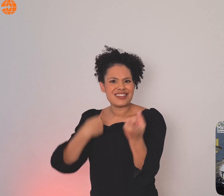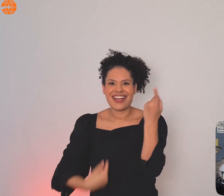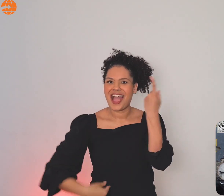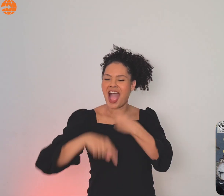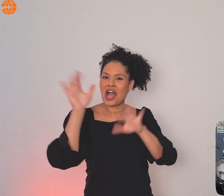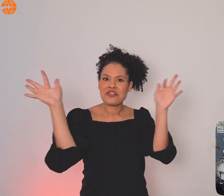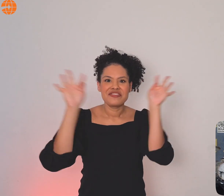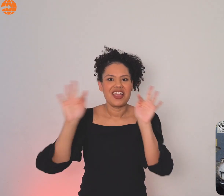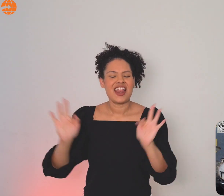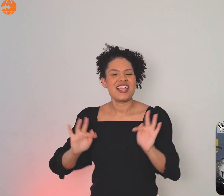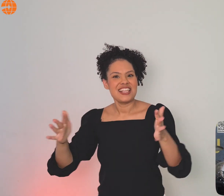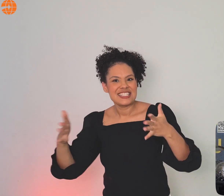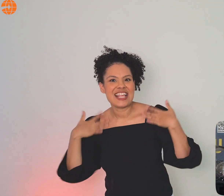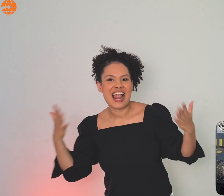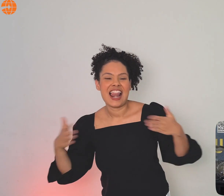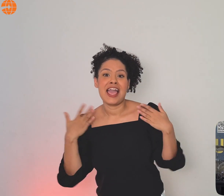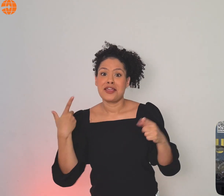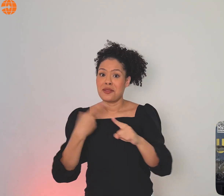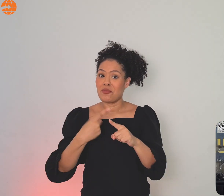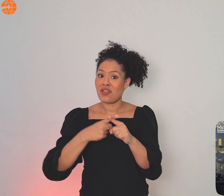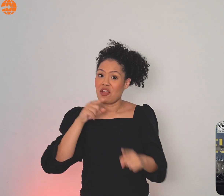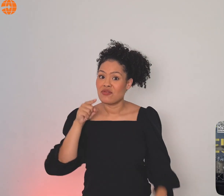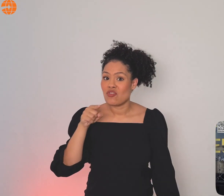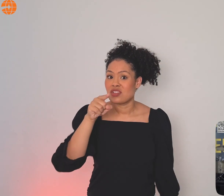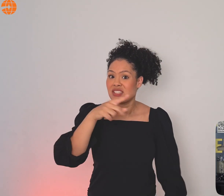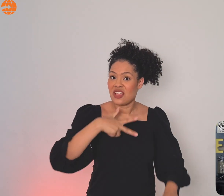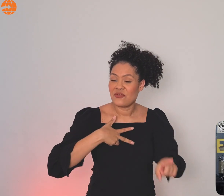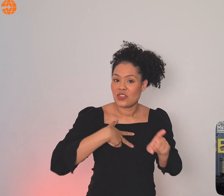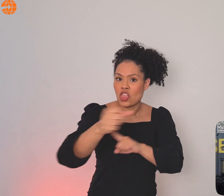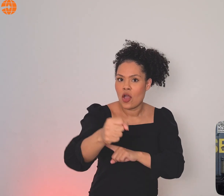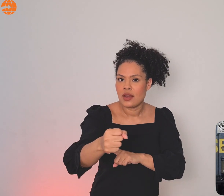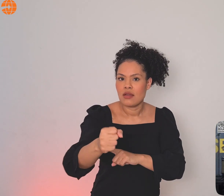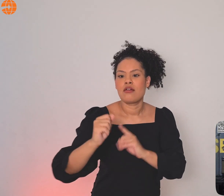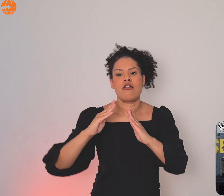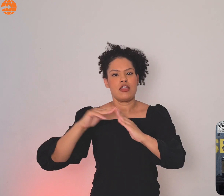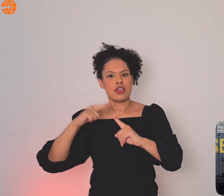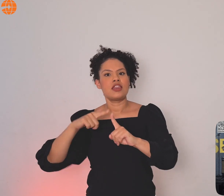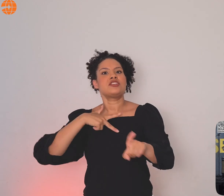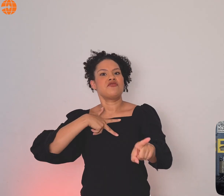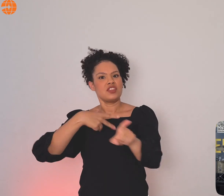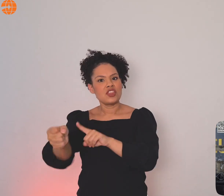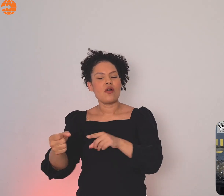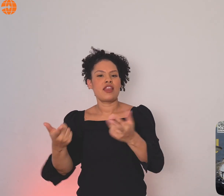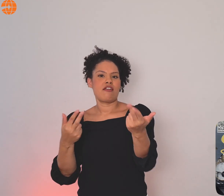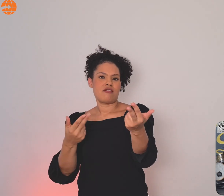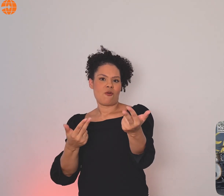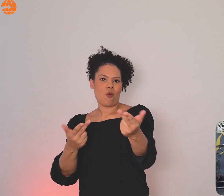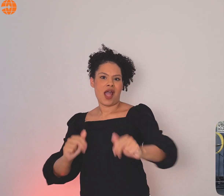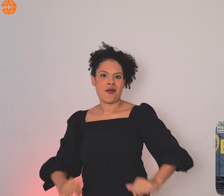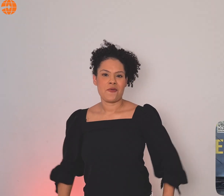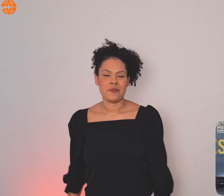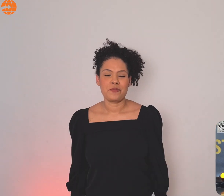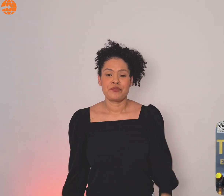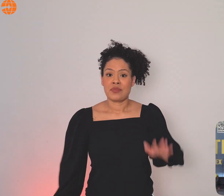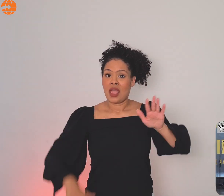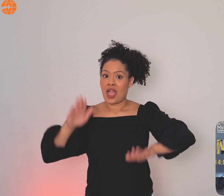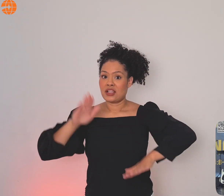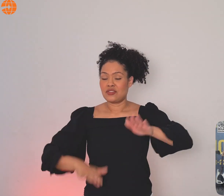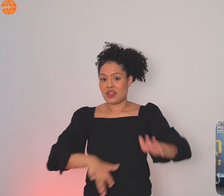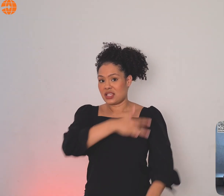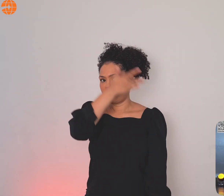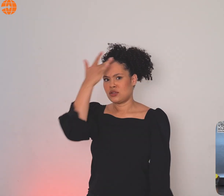está se alegrando, porque a sua vitória é a vitória da igreja. Mas muitas pessoas, elas olham para a